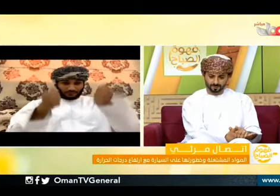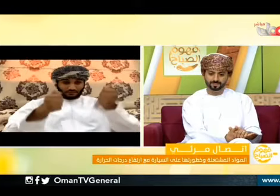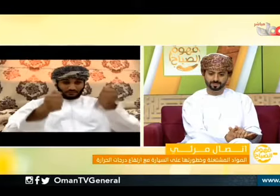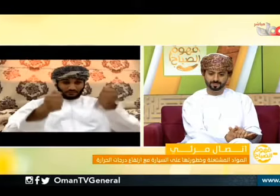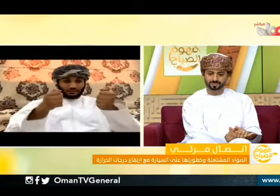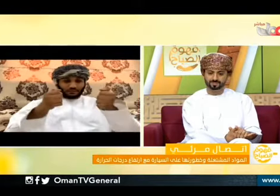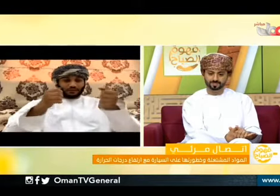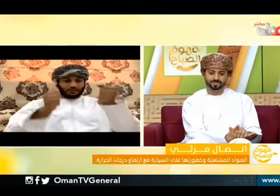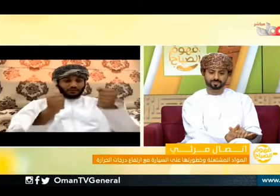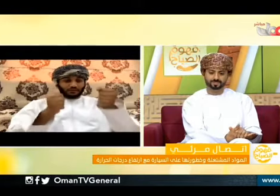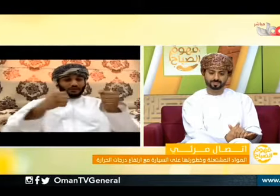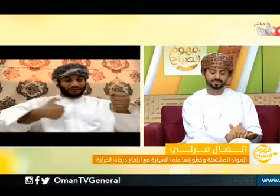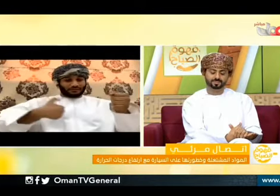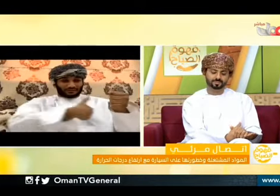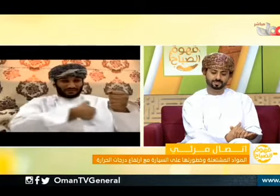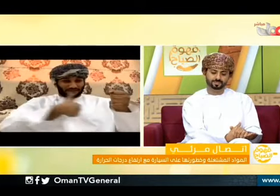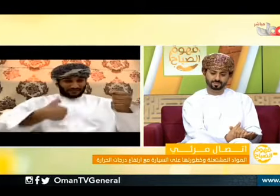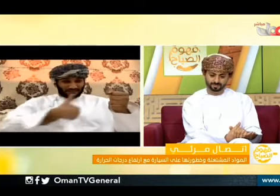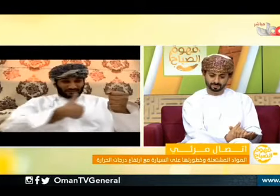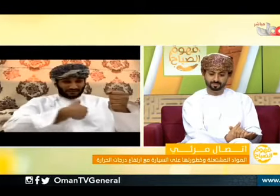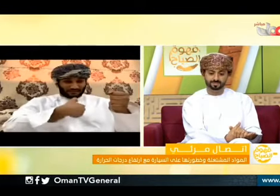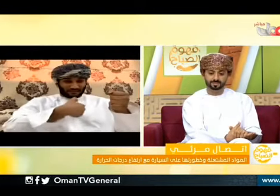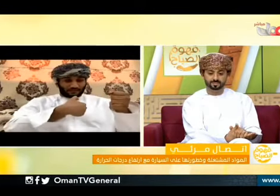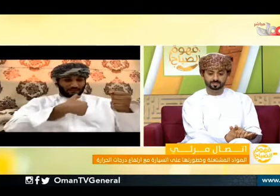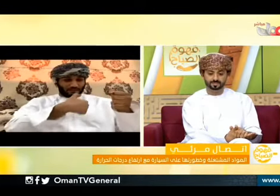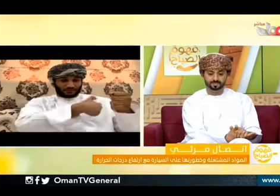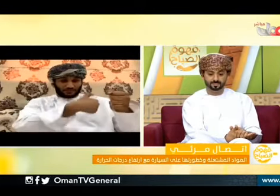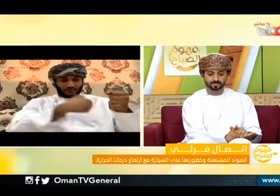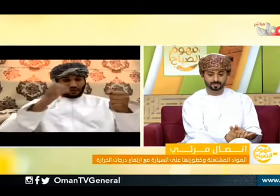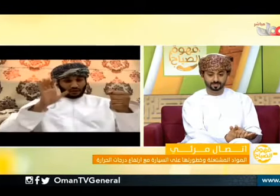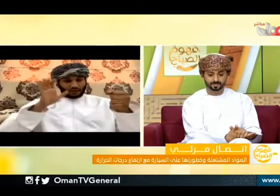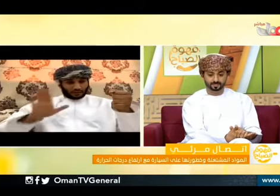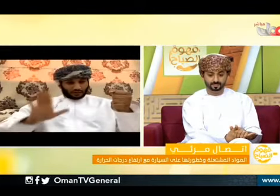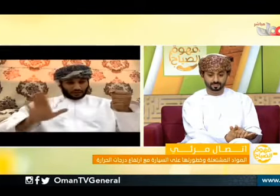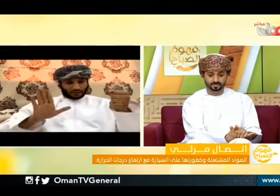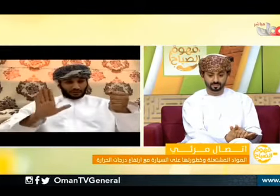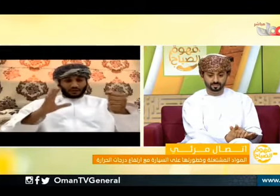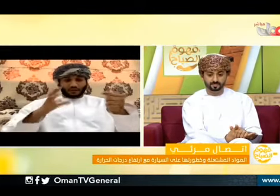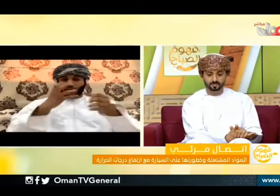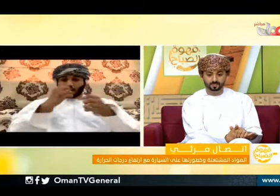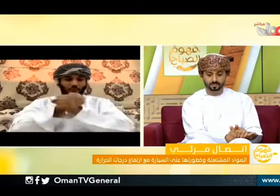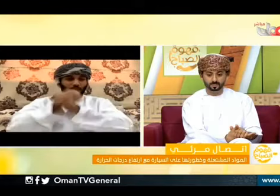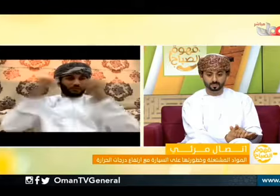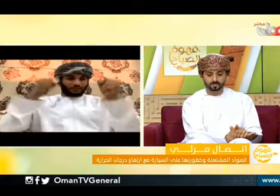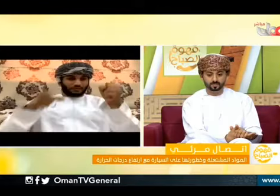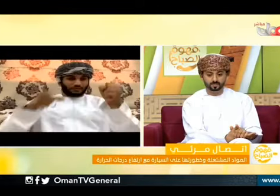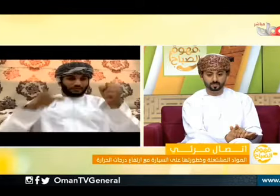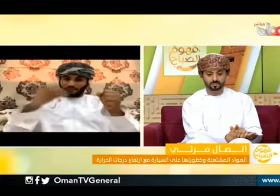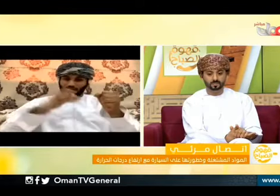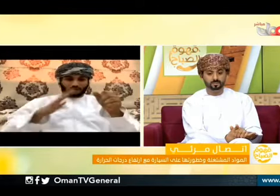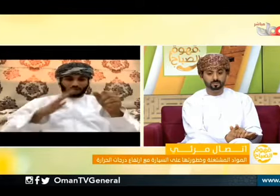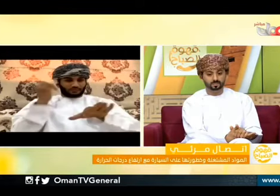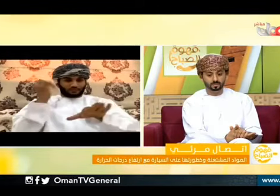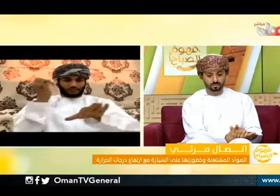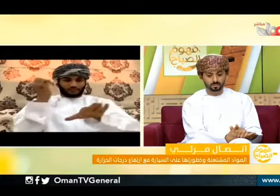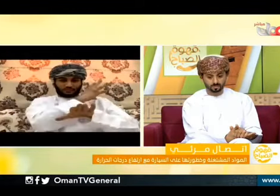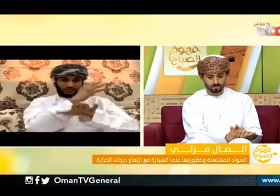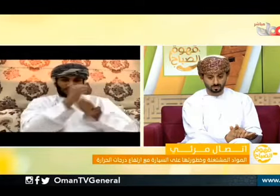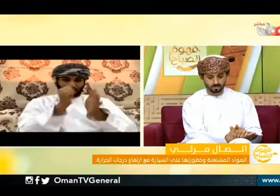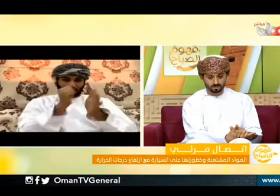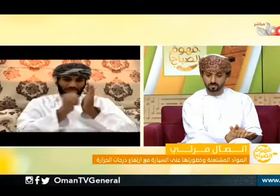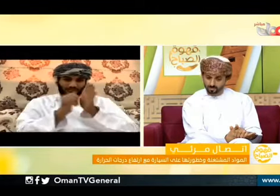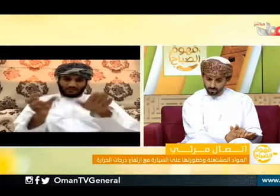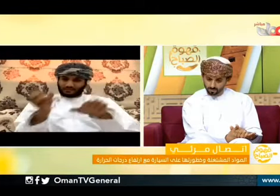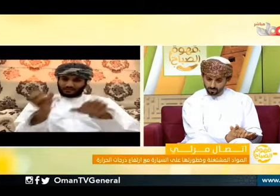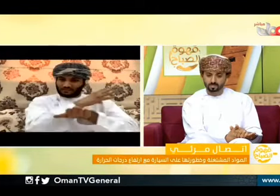نعم، لابد أن إحنا نفحص المركبة من عبوات العطور، زجاجات العطر، إذا خليناها في